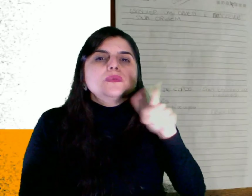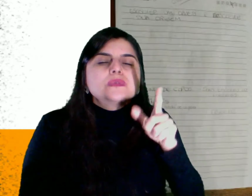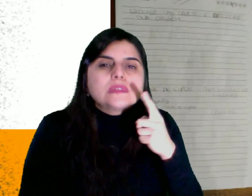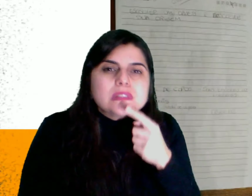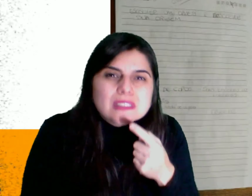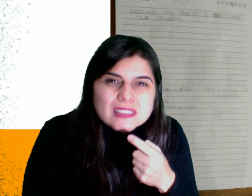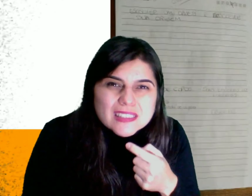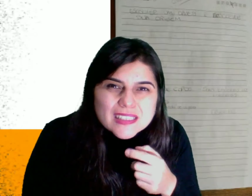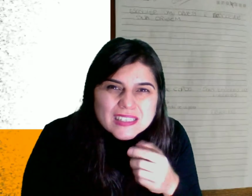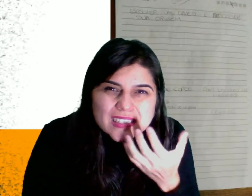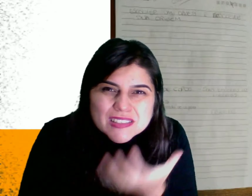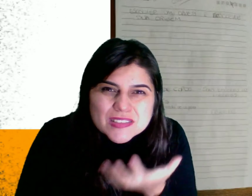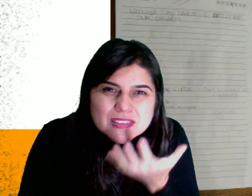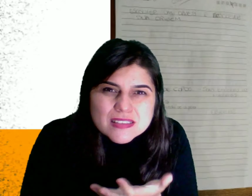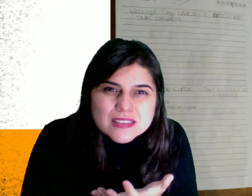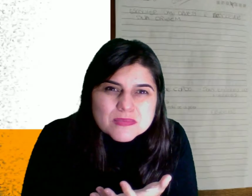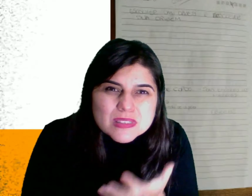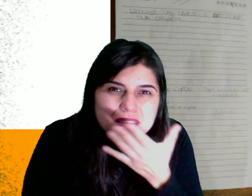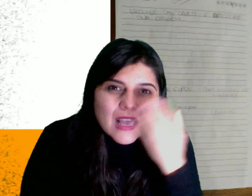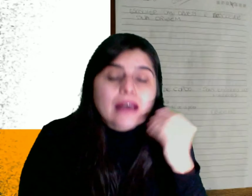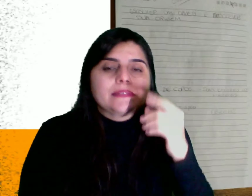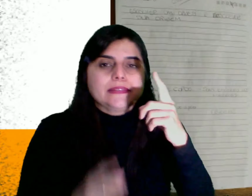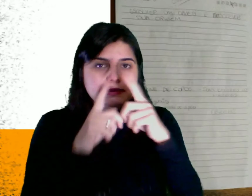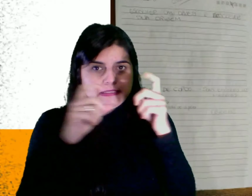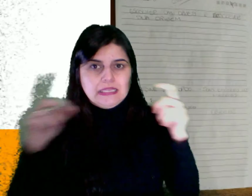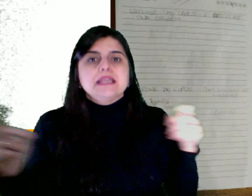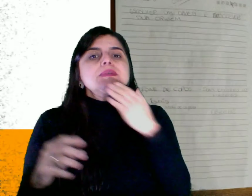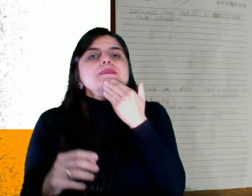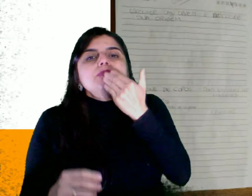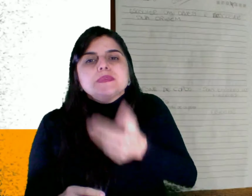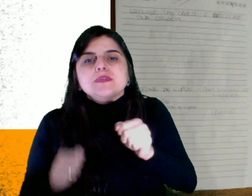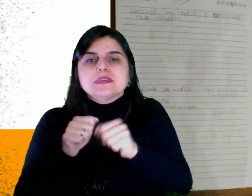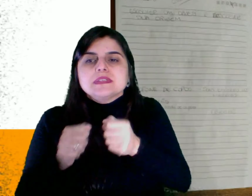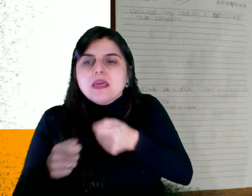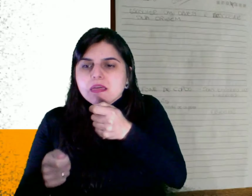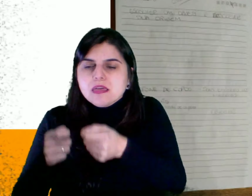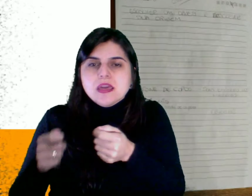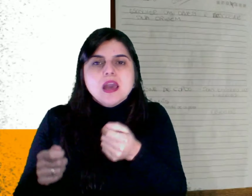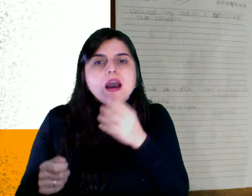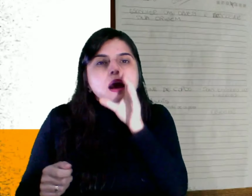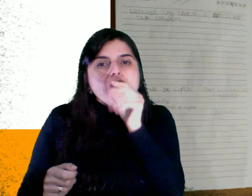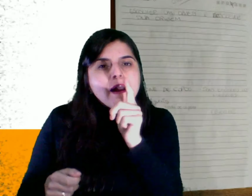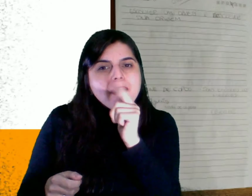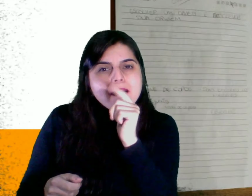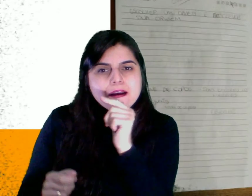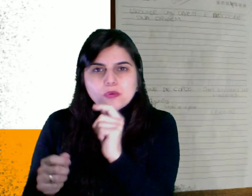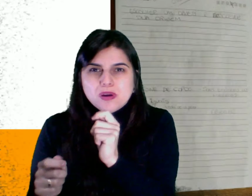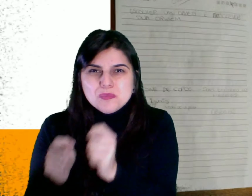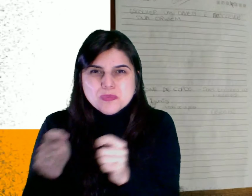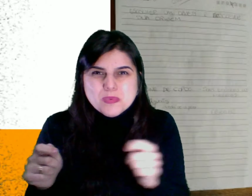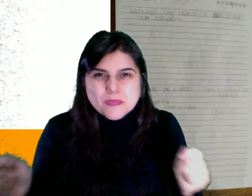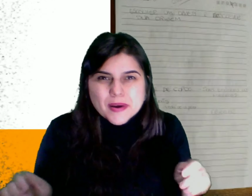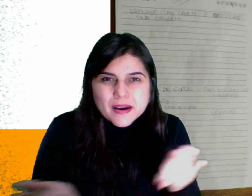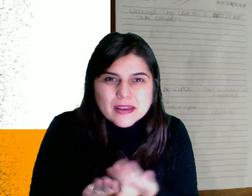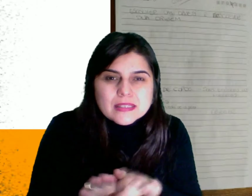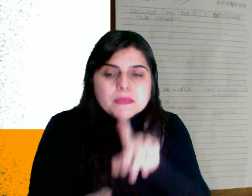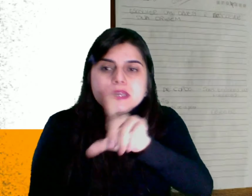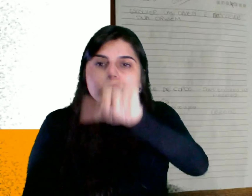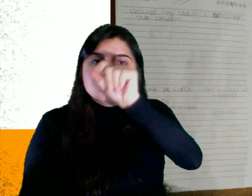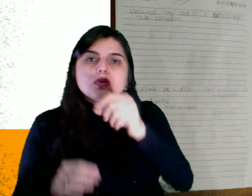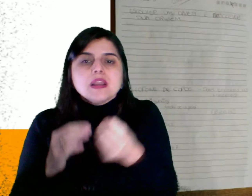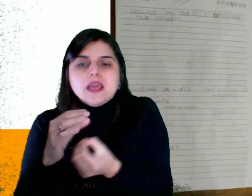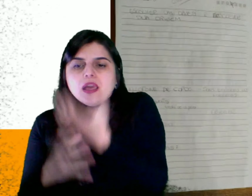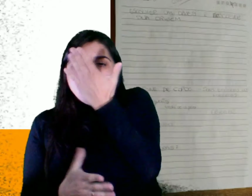concluir, ó. Faltaram essas que estão em branco ali, realmente a gente não conseguiu fazer. Que era a disciplina, por exemplo, a disciplina de